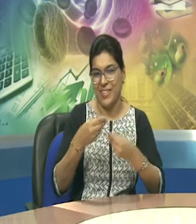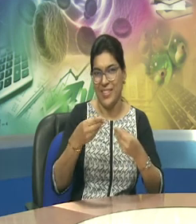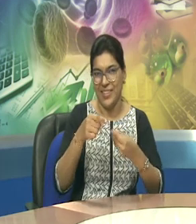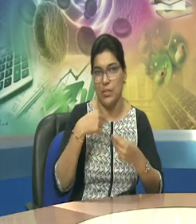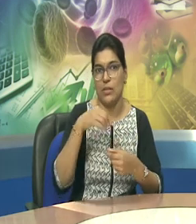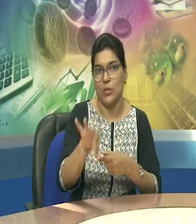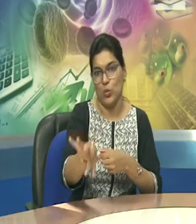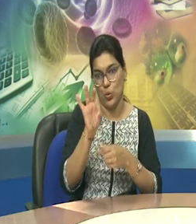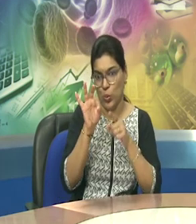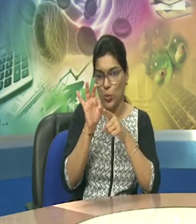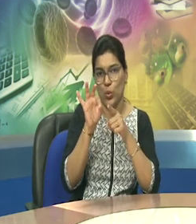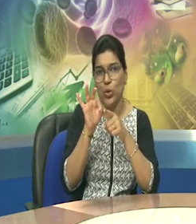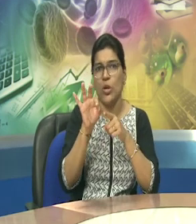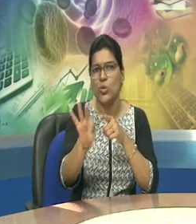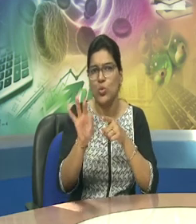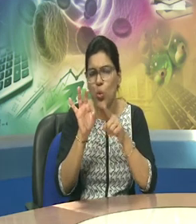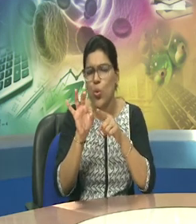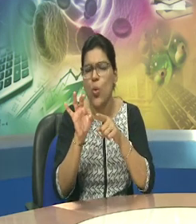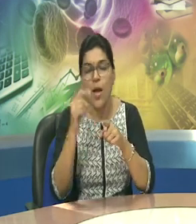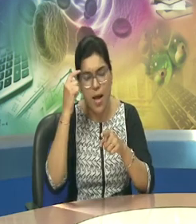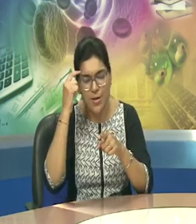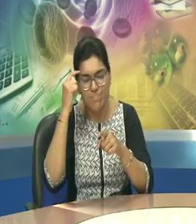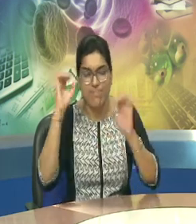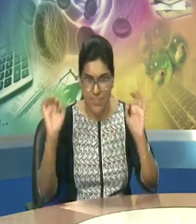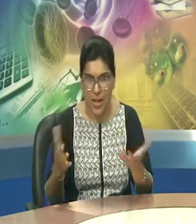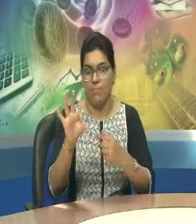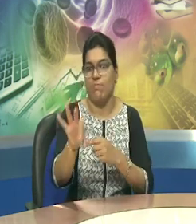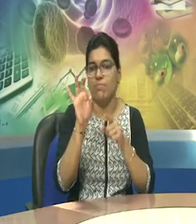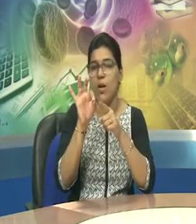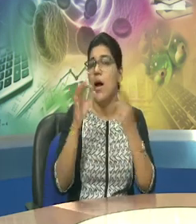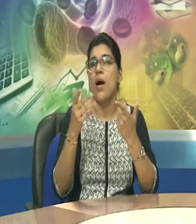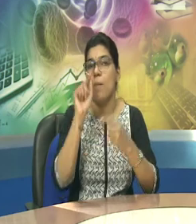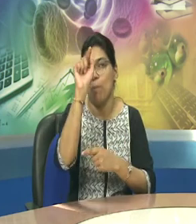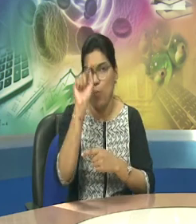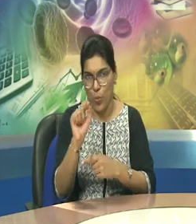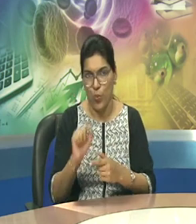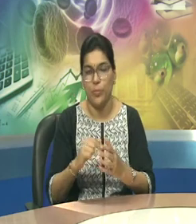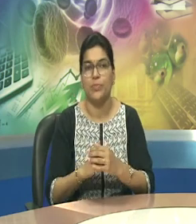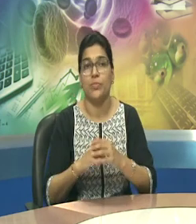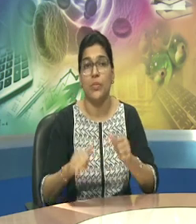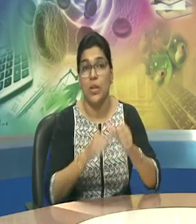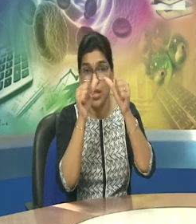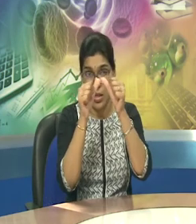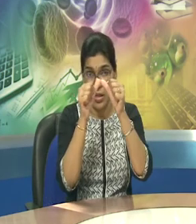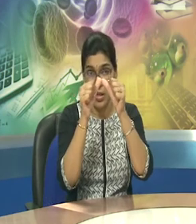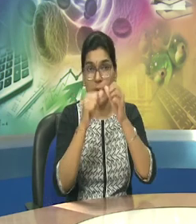while selecting offline a business, an entrepreneur must